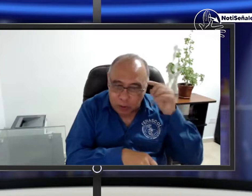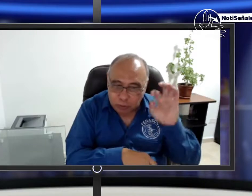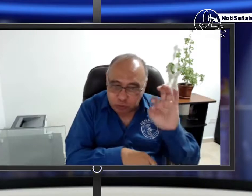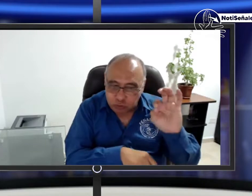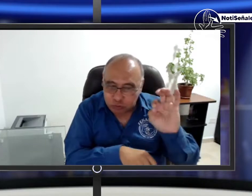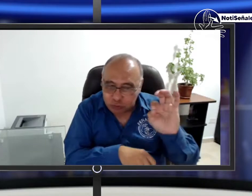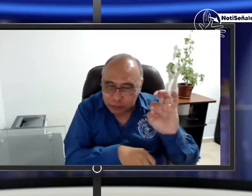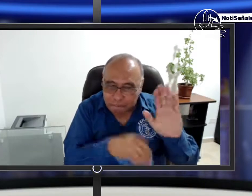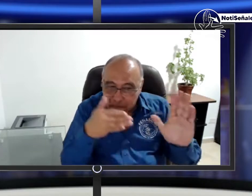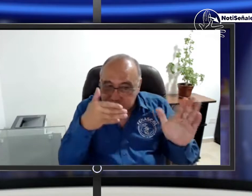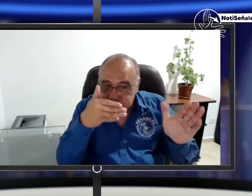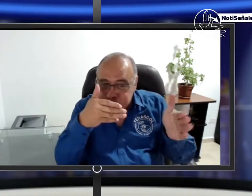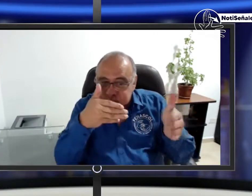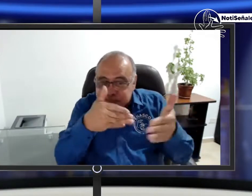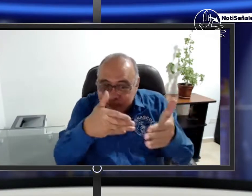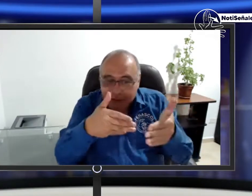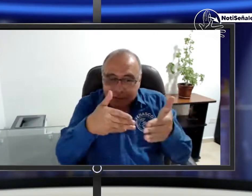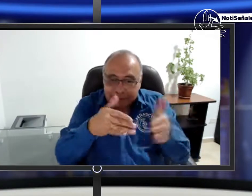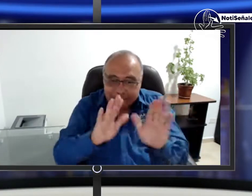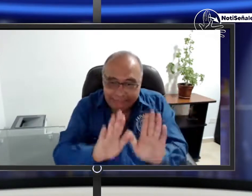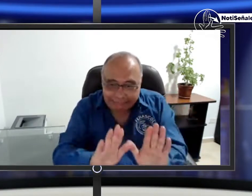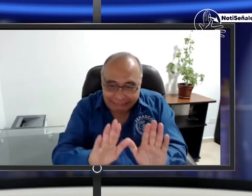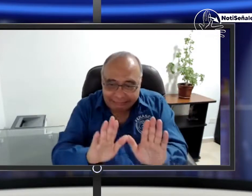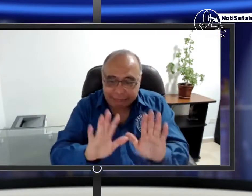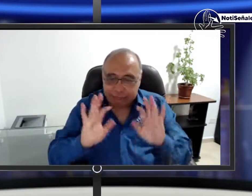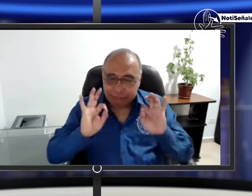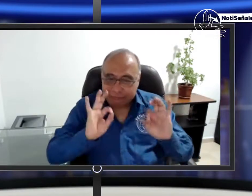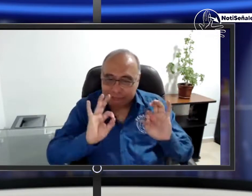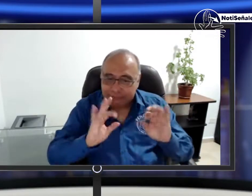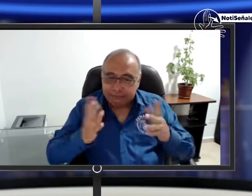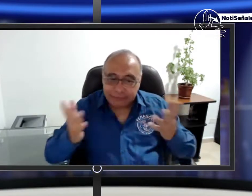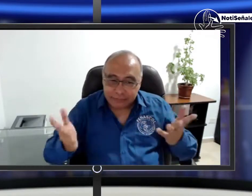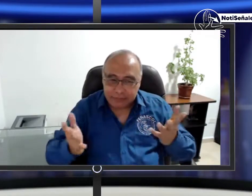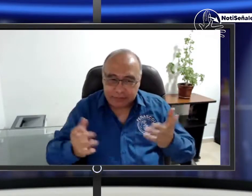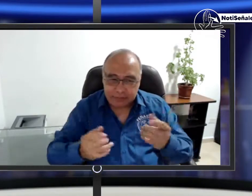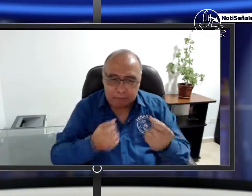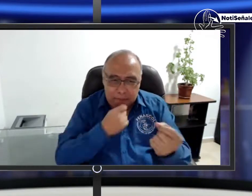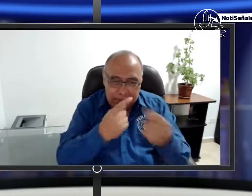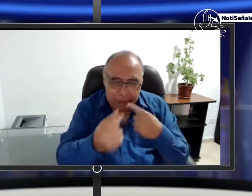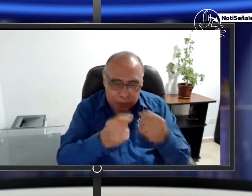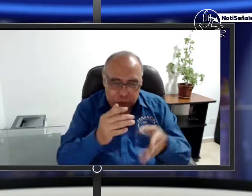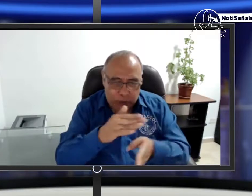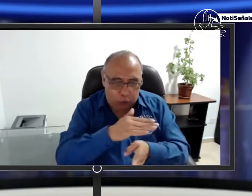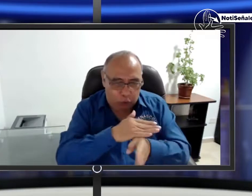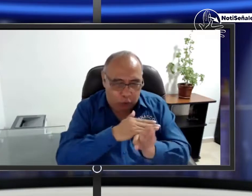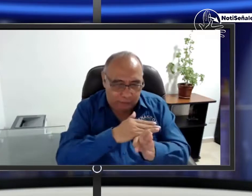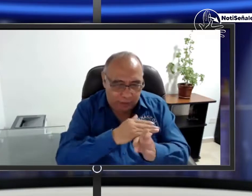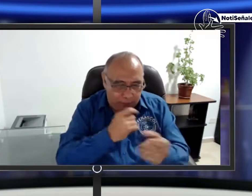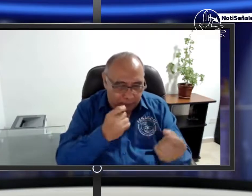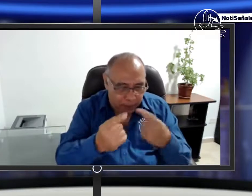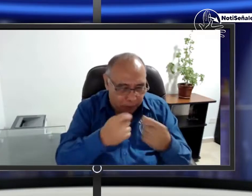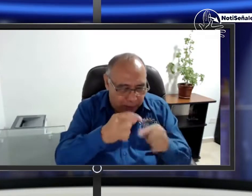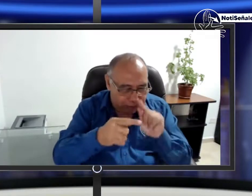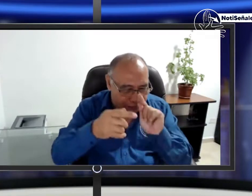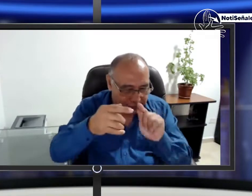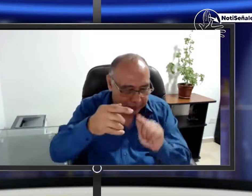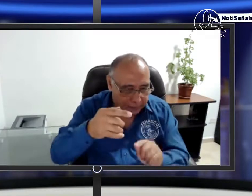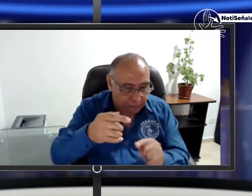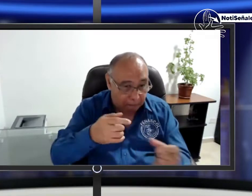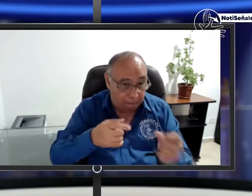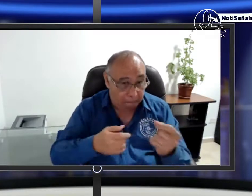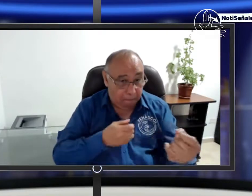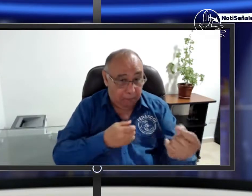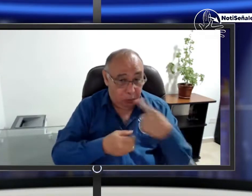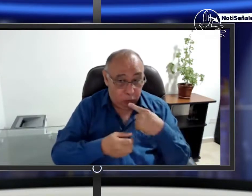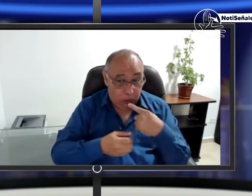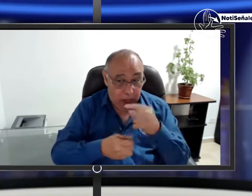un momentico paula no vayan a cerrar del todo dejemos la puerta entreabierta dado que hay